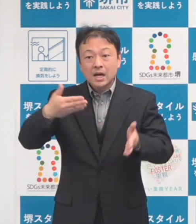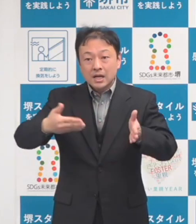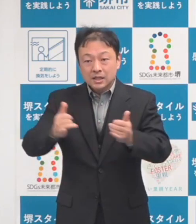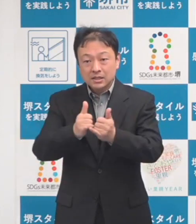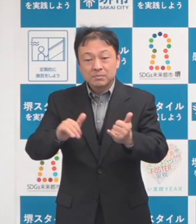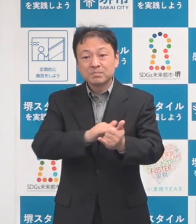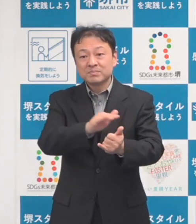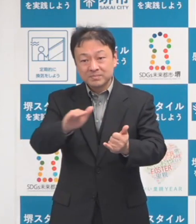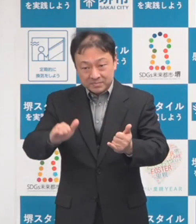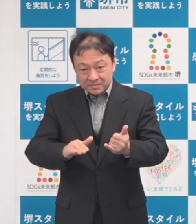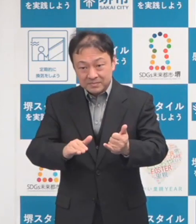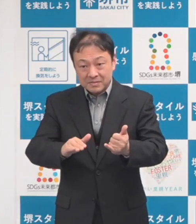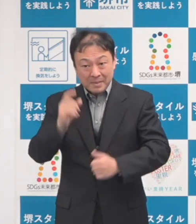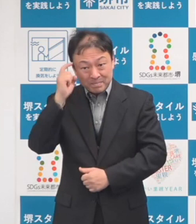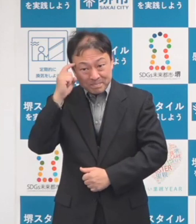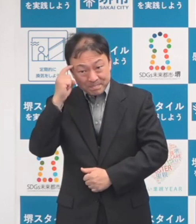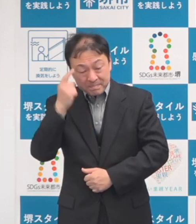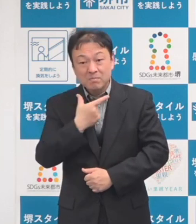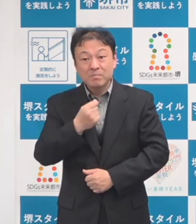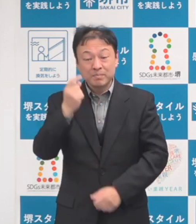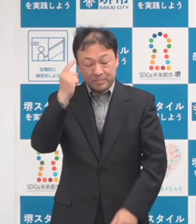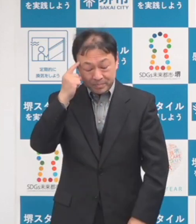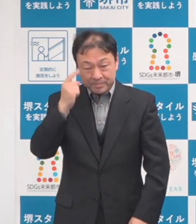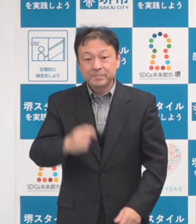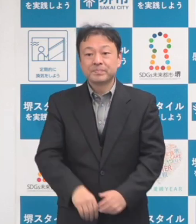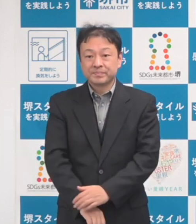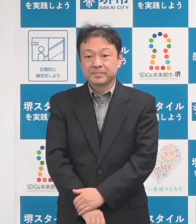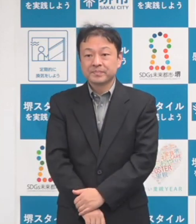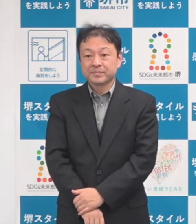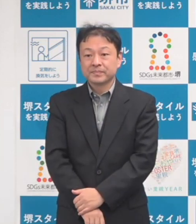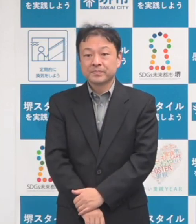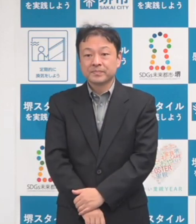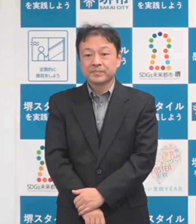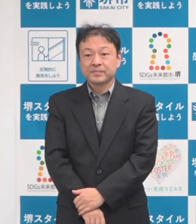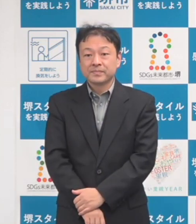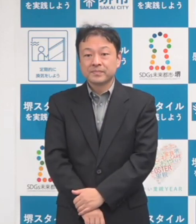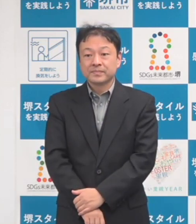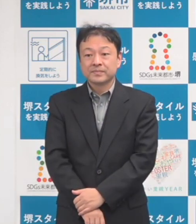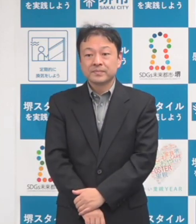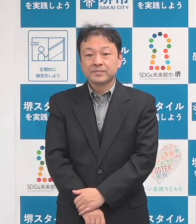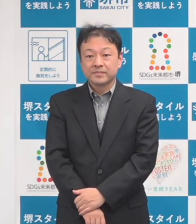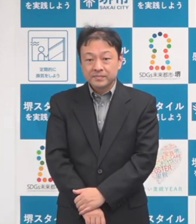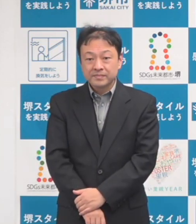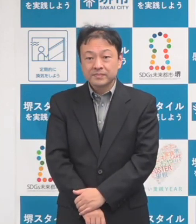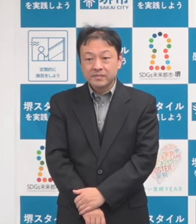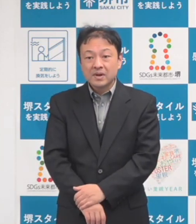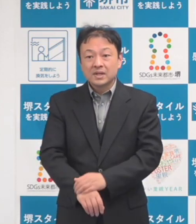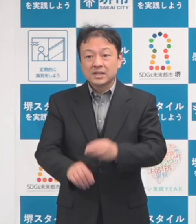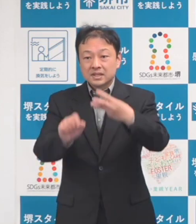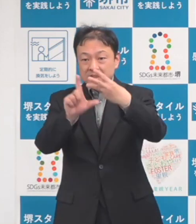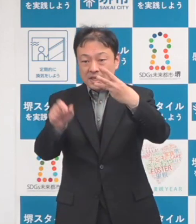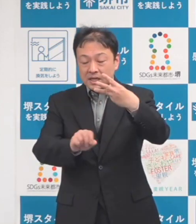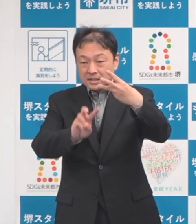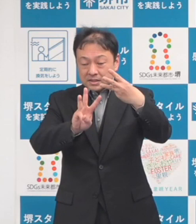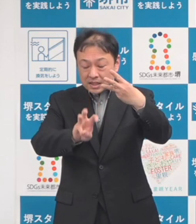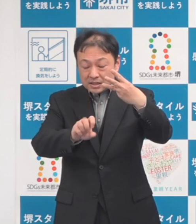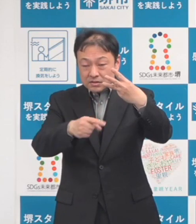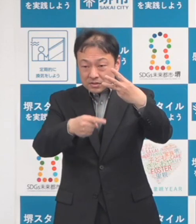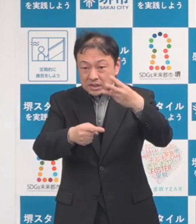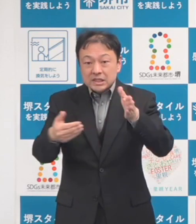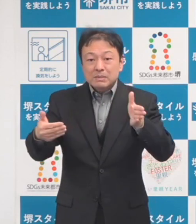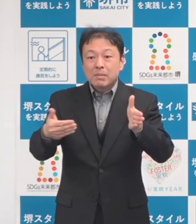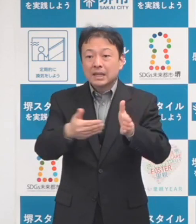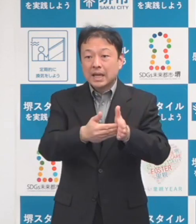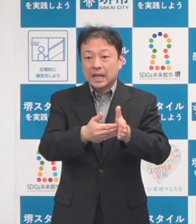お早めにご検討いただきたいと考えております。今の接種の期間というのは3月31日までと設定されていまして